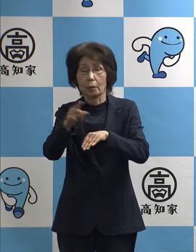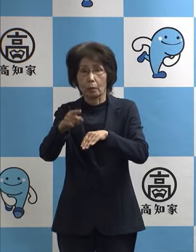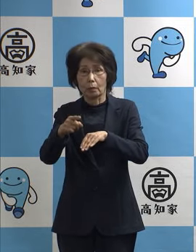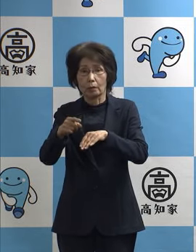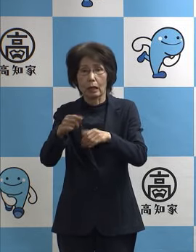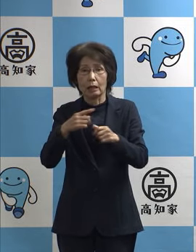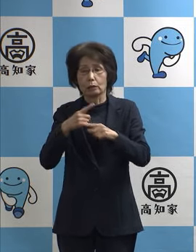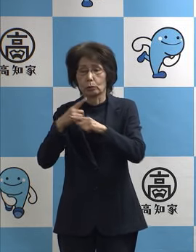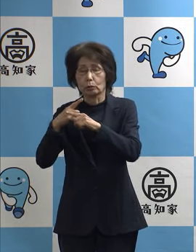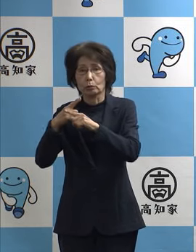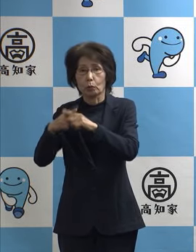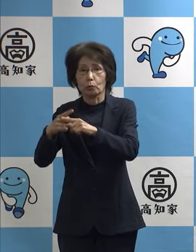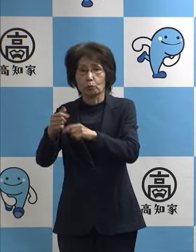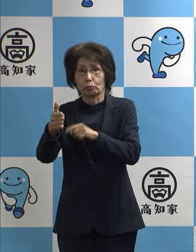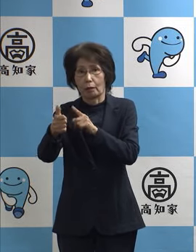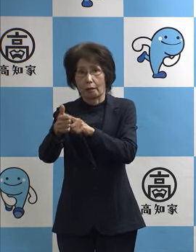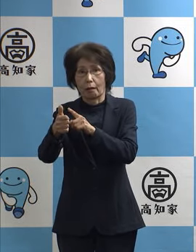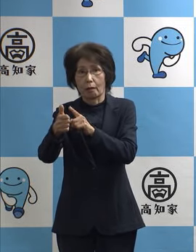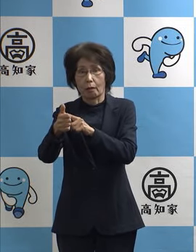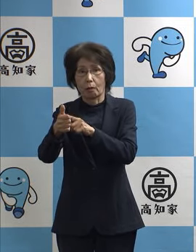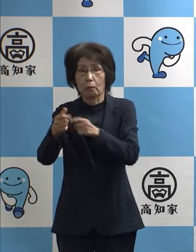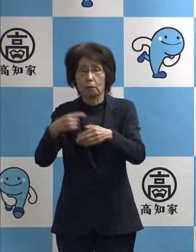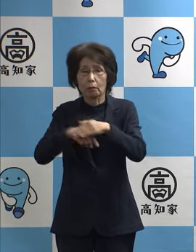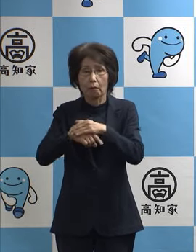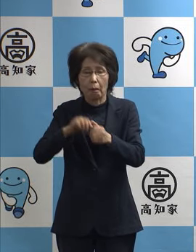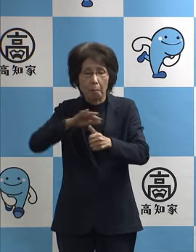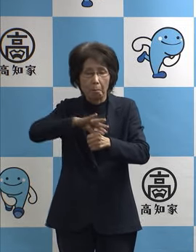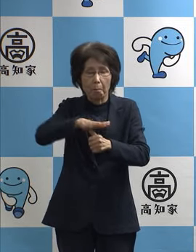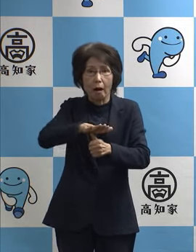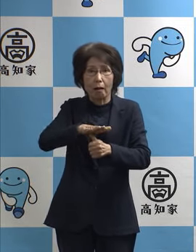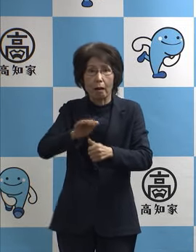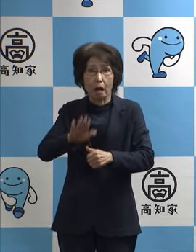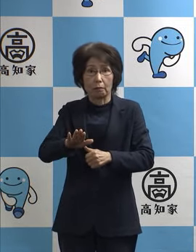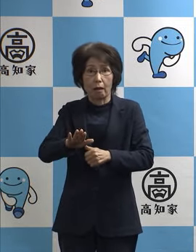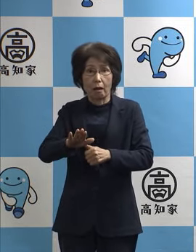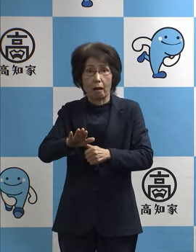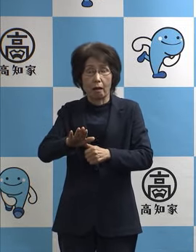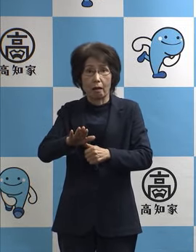受け入れを見送った県もあると記者から問われると、